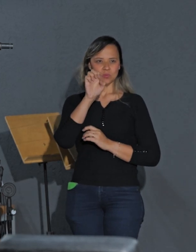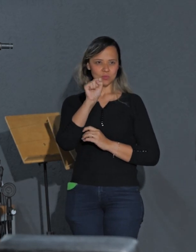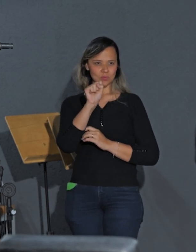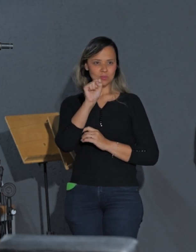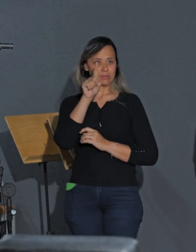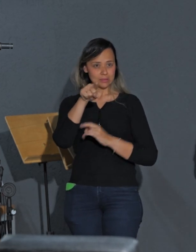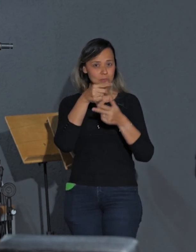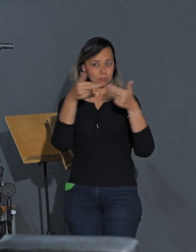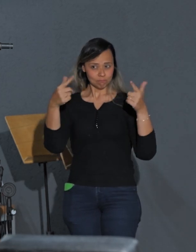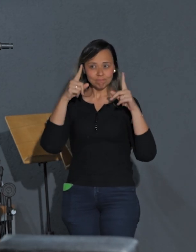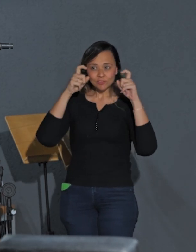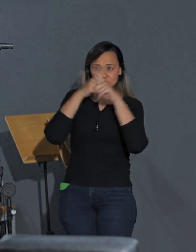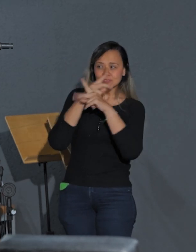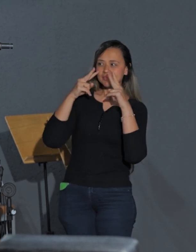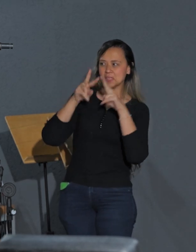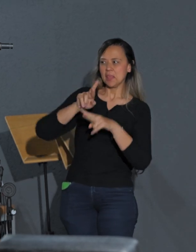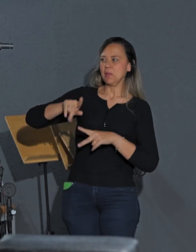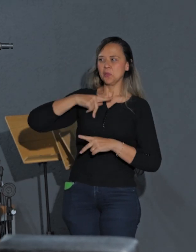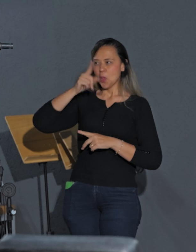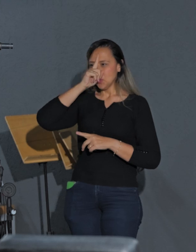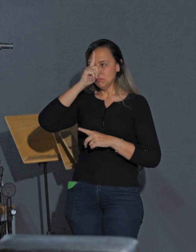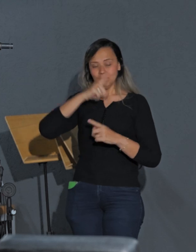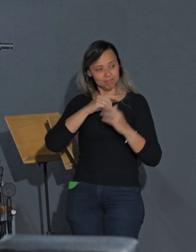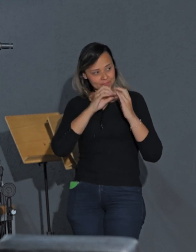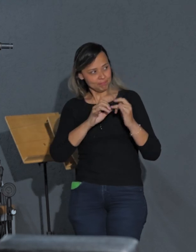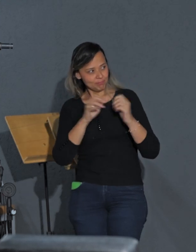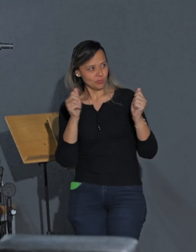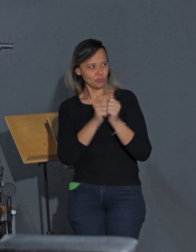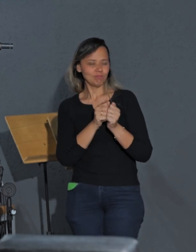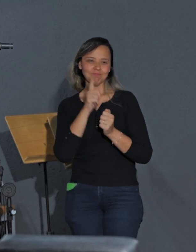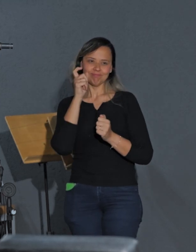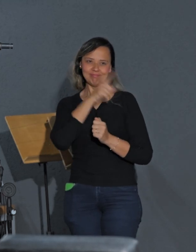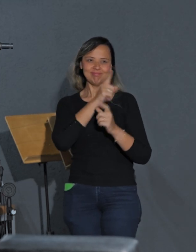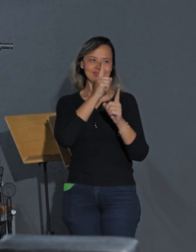Isso aí é coisa rara, pessoal. Não é todo dia que vocês vão ver um tanto de fagote assim junto.